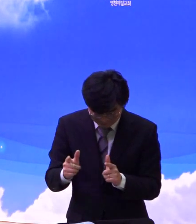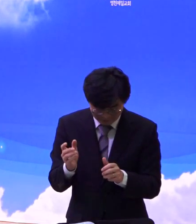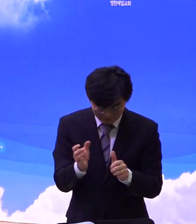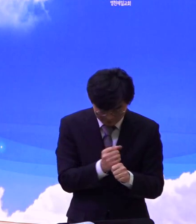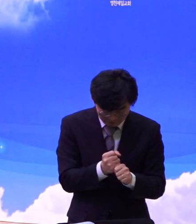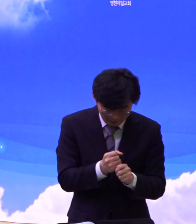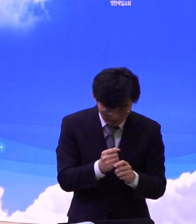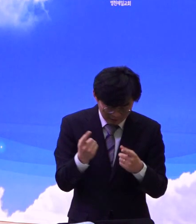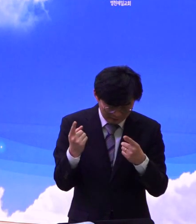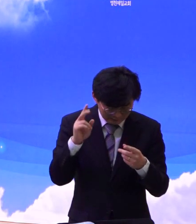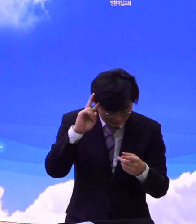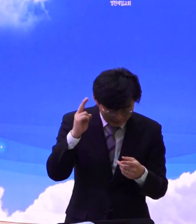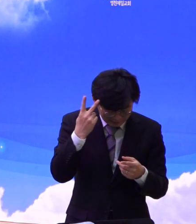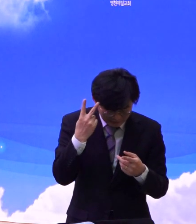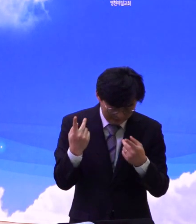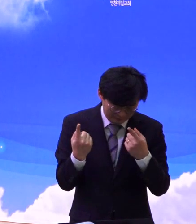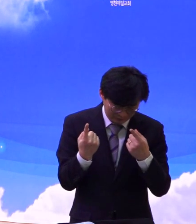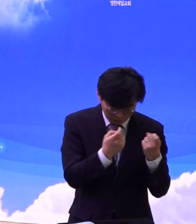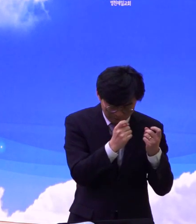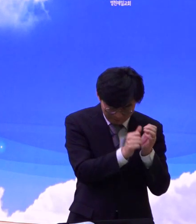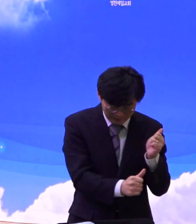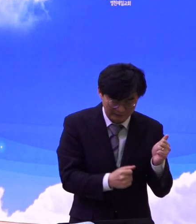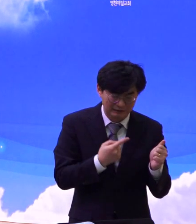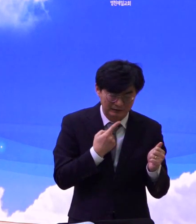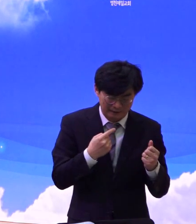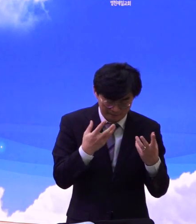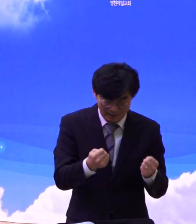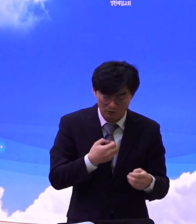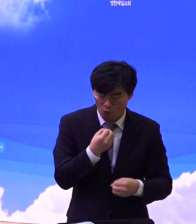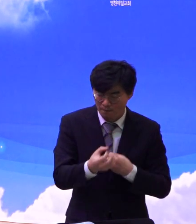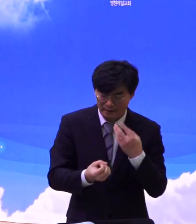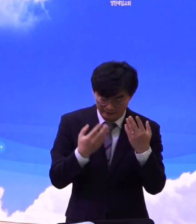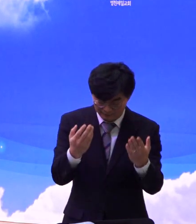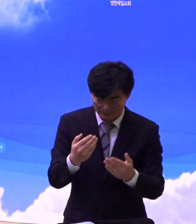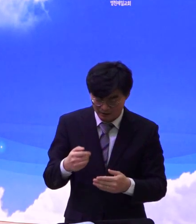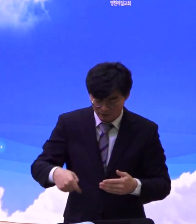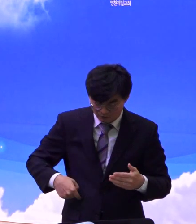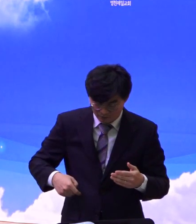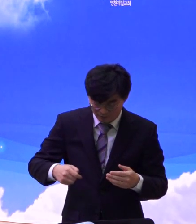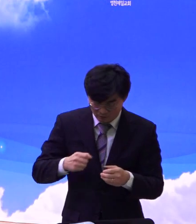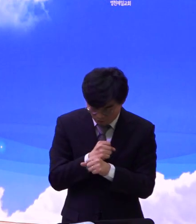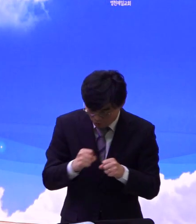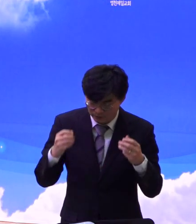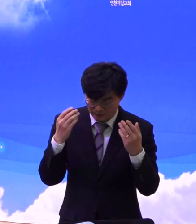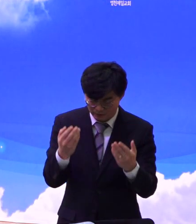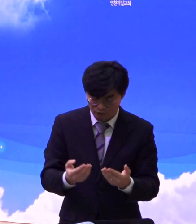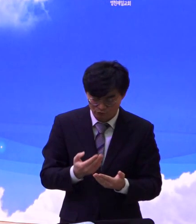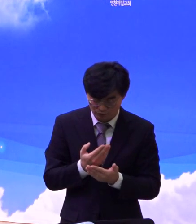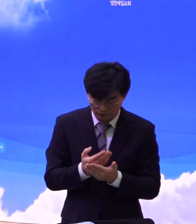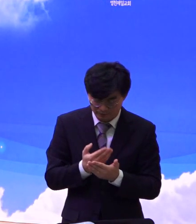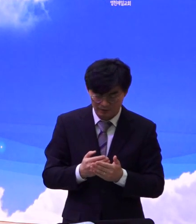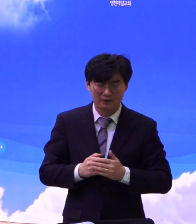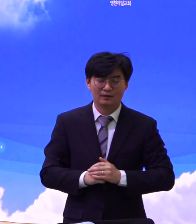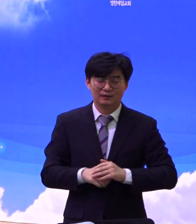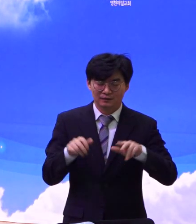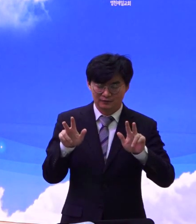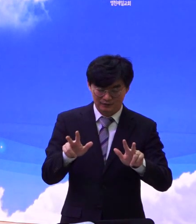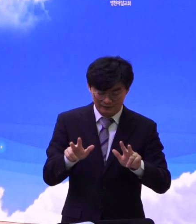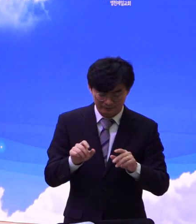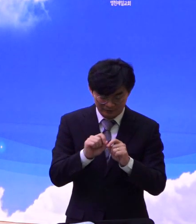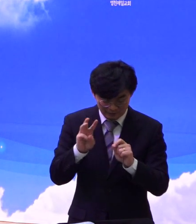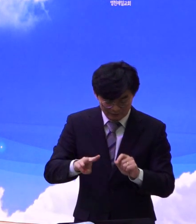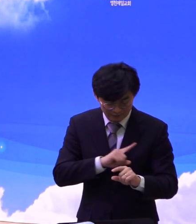없는 모습으로 살아왔던 것을 고백합니다. 하나님 용서하여 주시고 오늘 이 시간 우리 영천제일 가족들